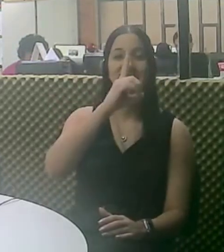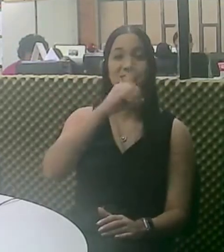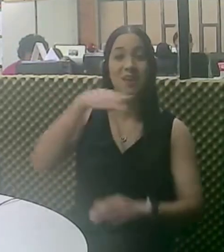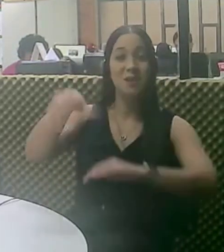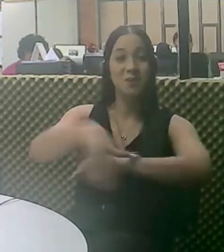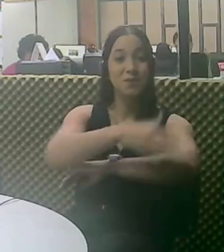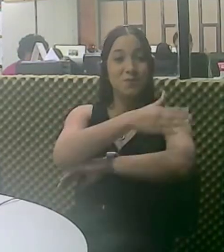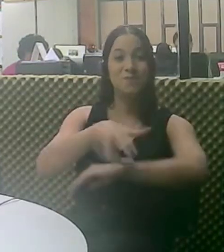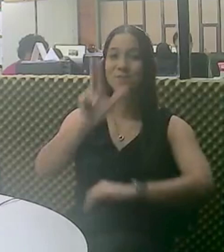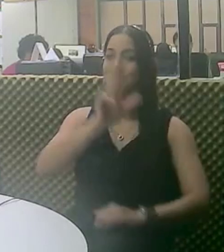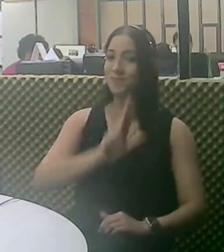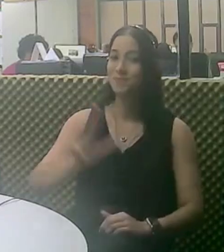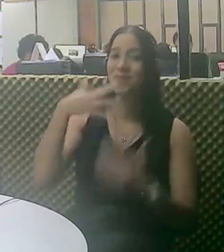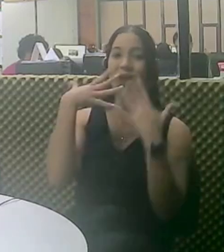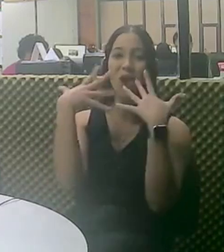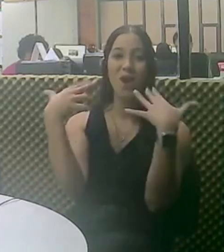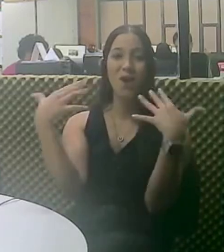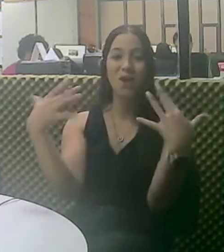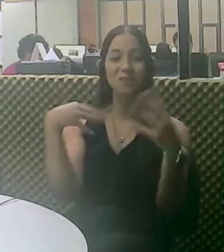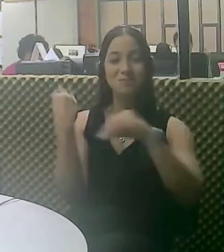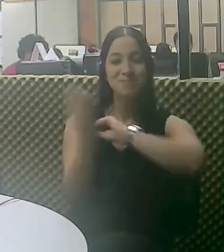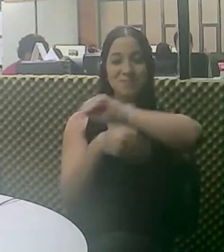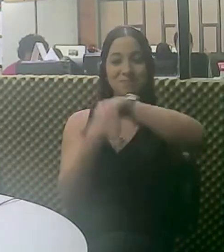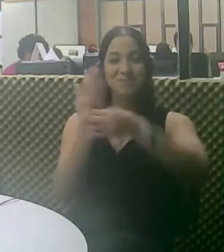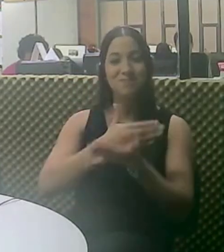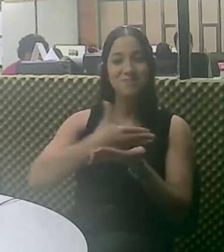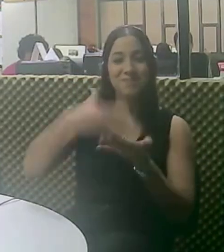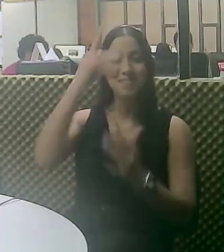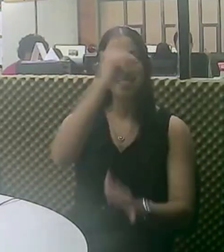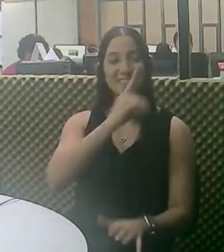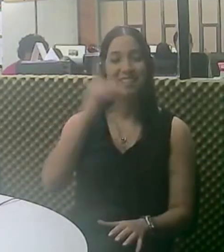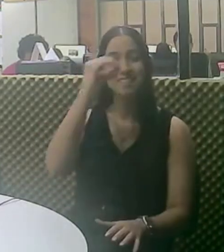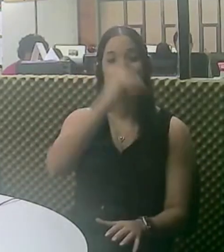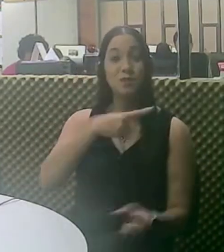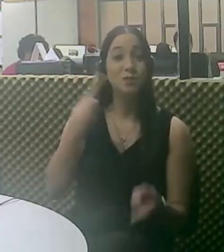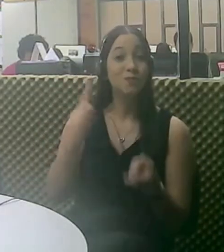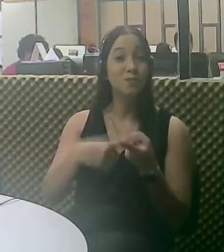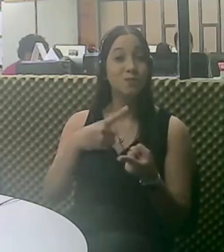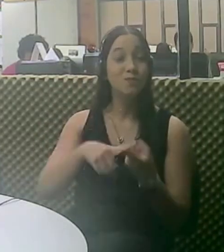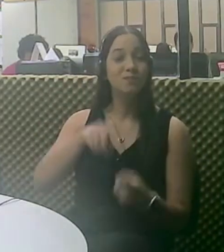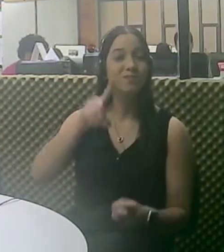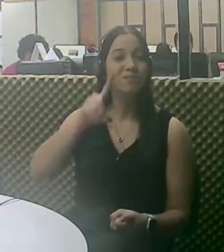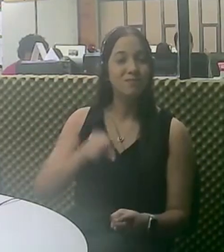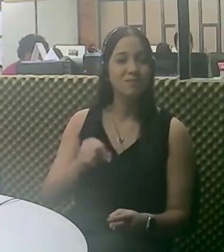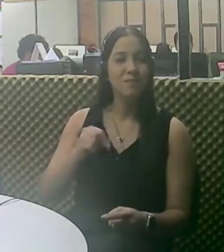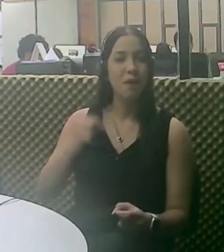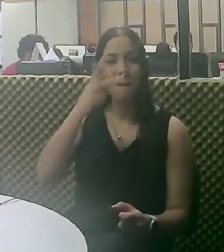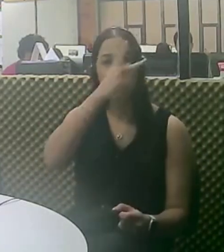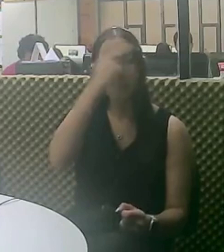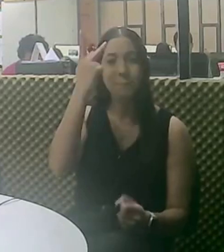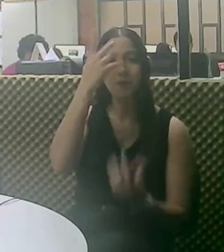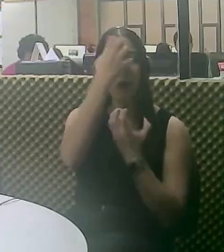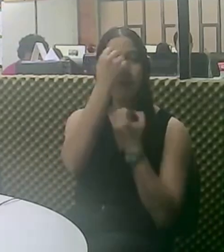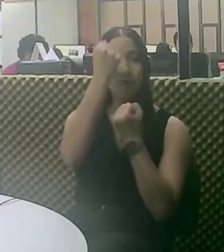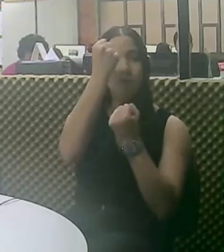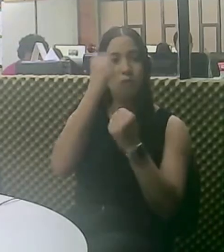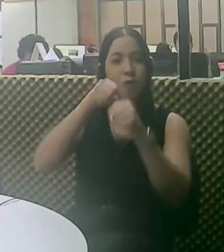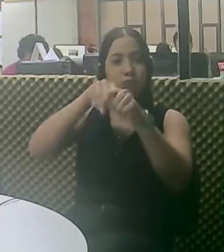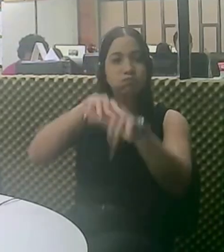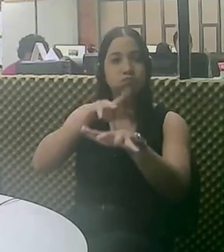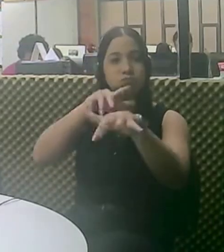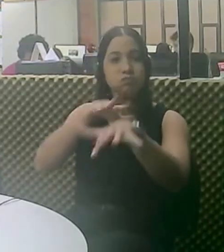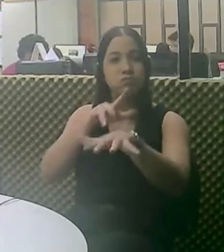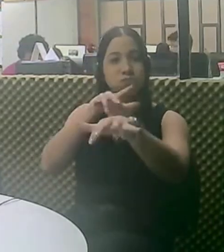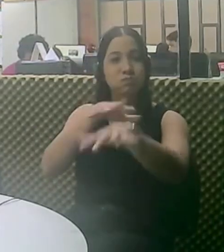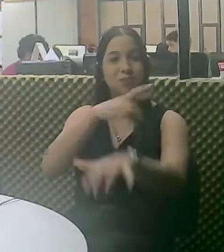ruas de Uberlândia ficarão mais coloridas a partir de domingo. Isso porque elas serão tomadas por fiéis que manifestarão